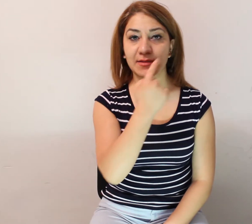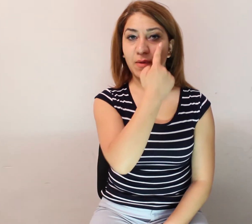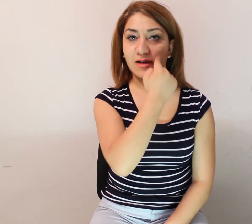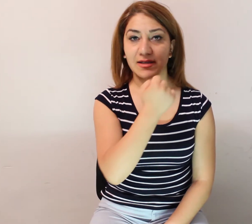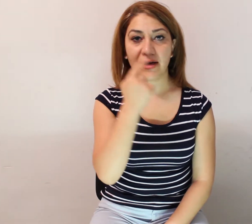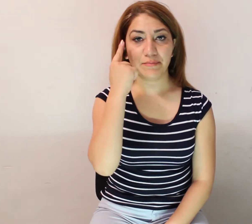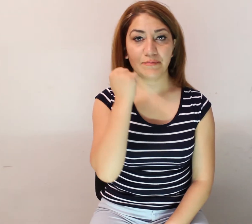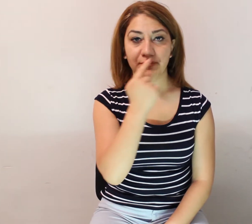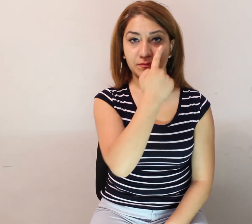Իսպանիա,